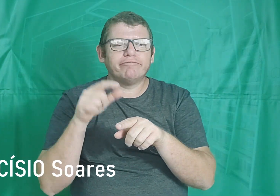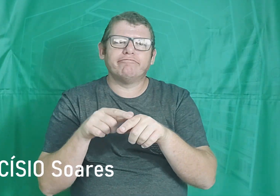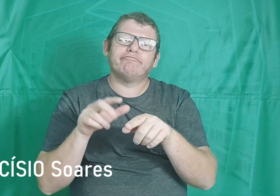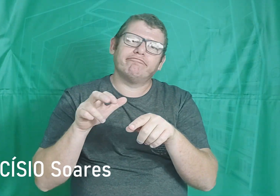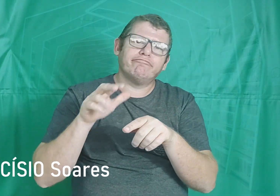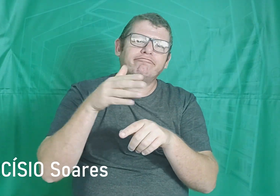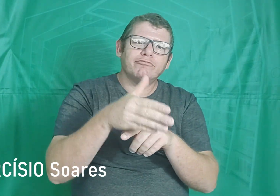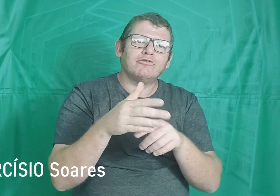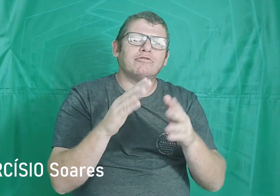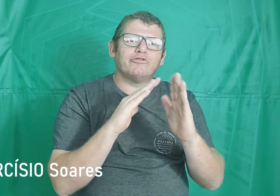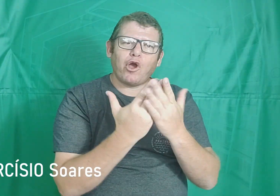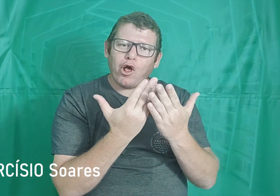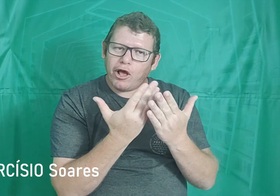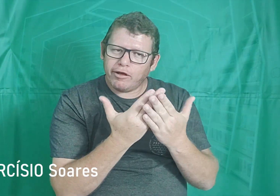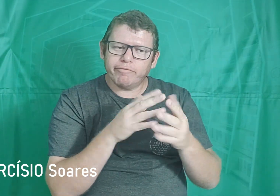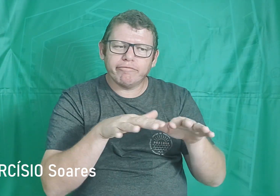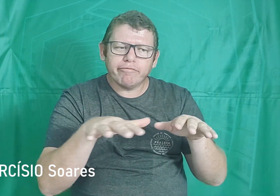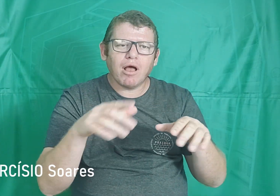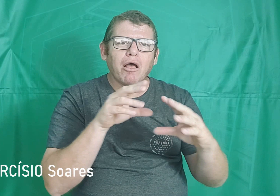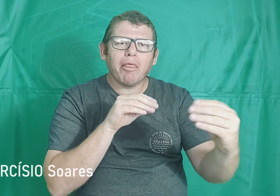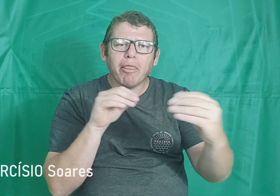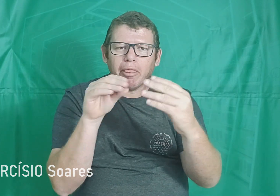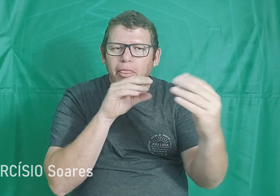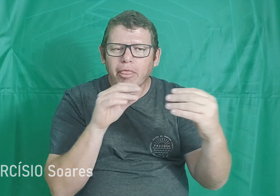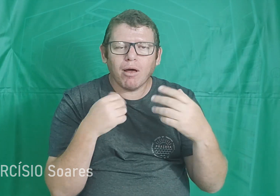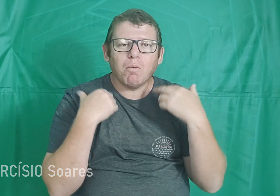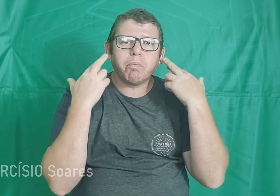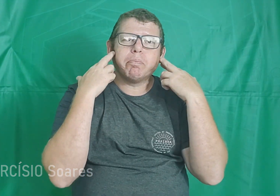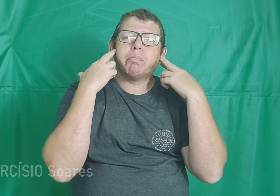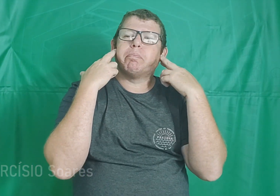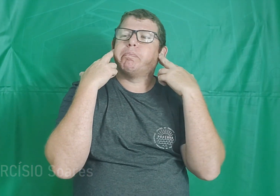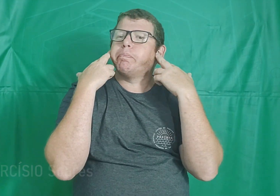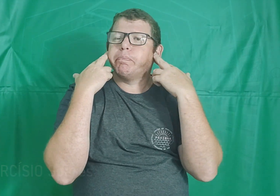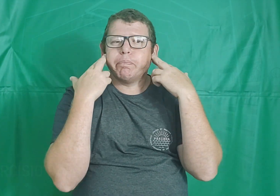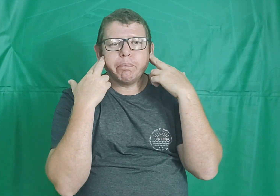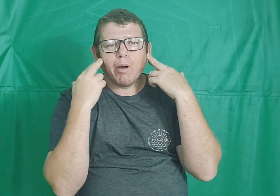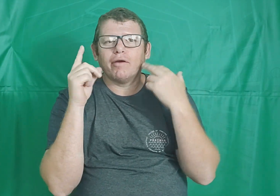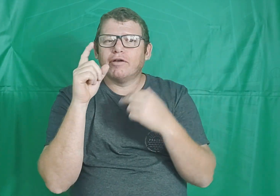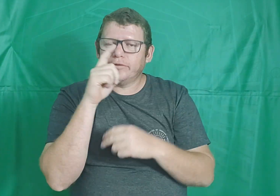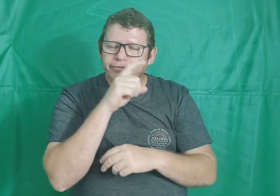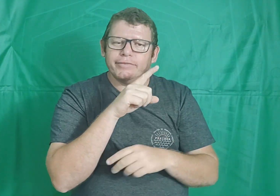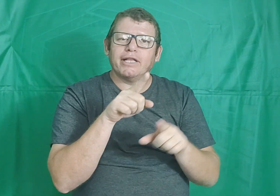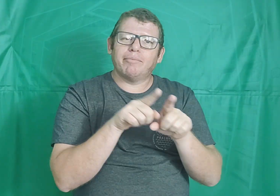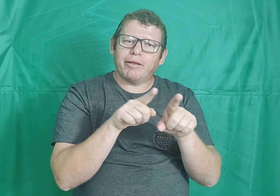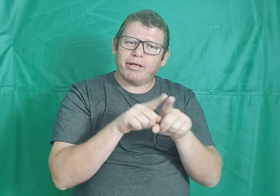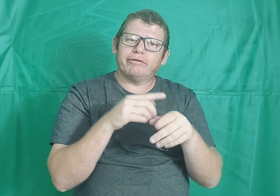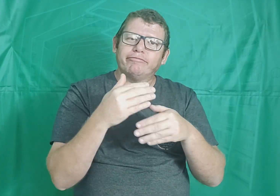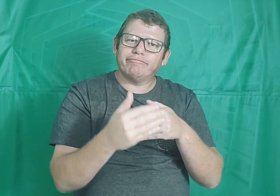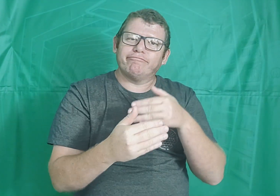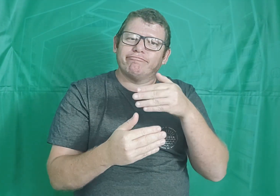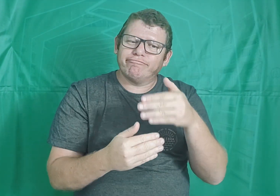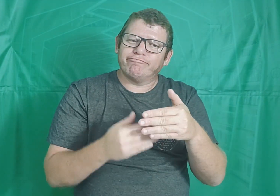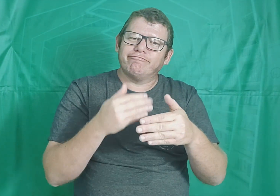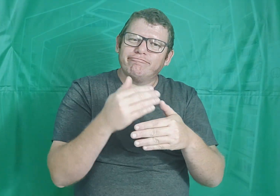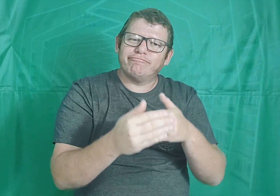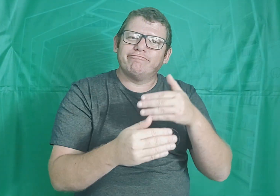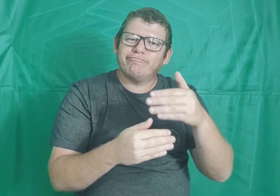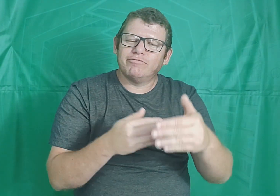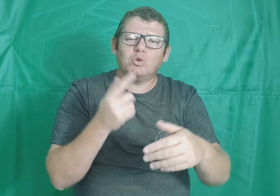pessoas ouvintes e na escola não era diferente. Todos falavam e eu era o único que não ouvia nada. Com o